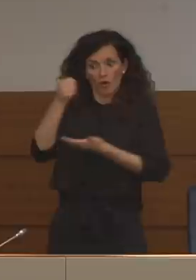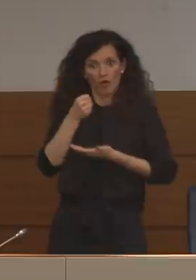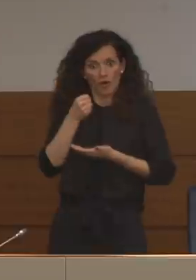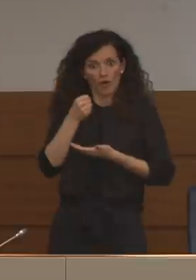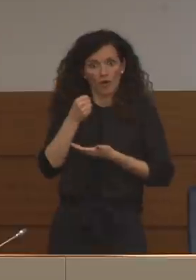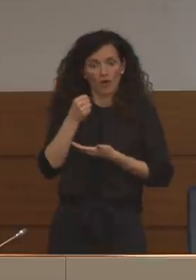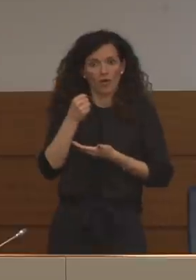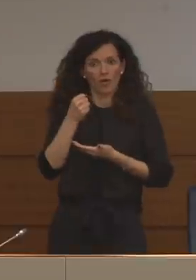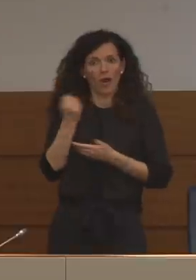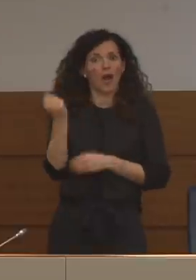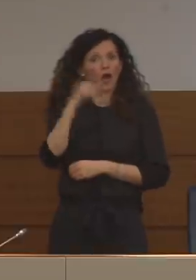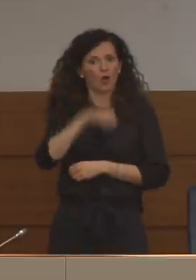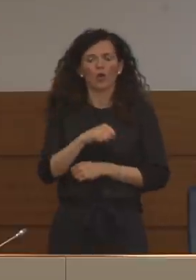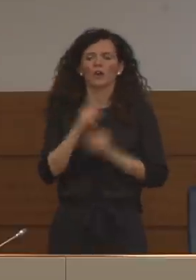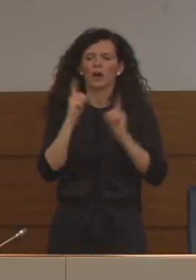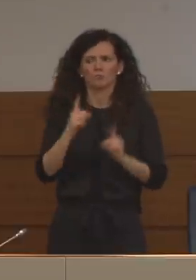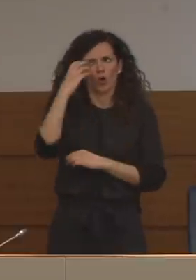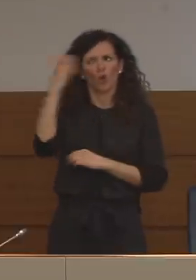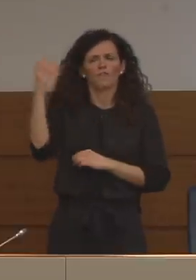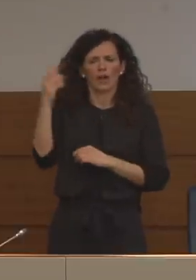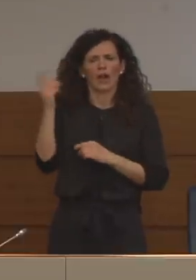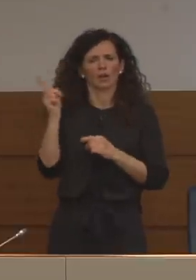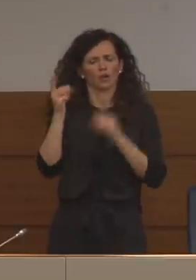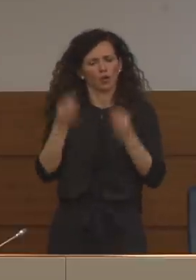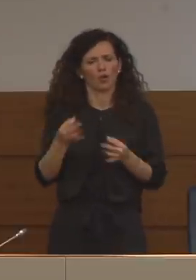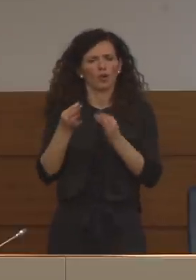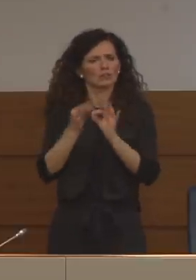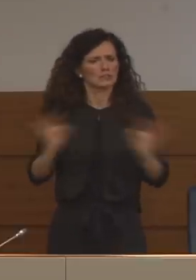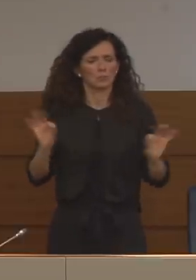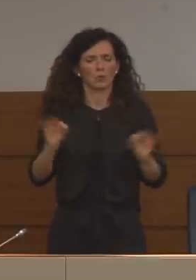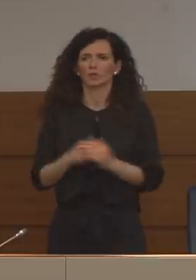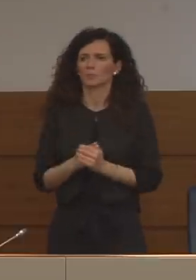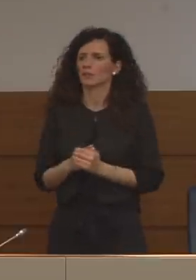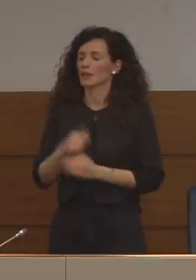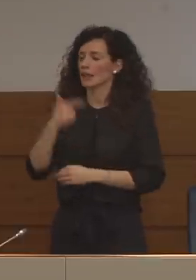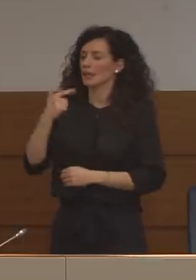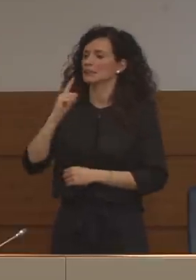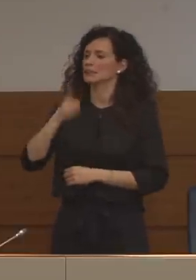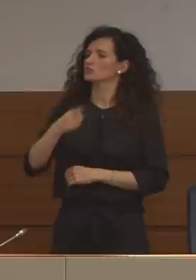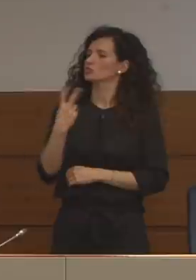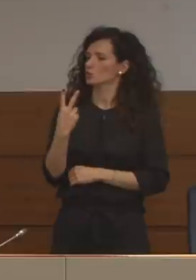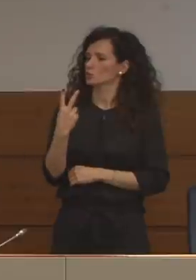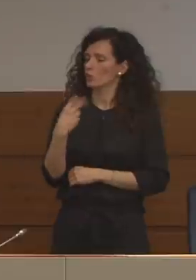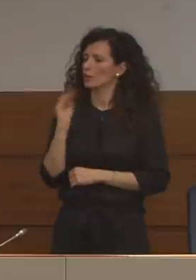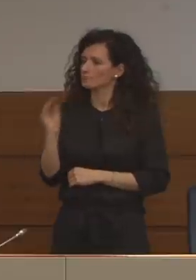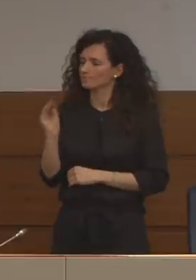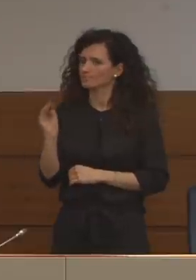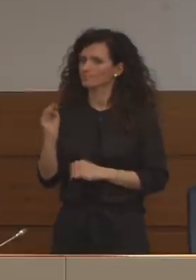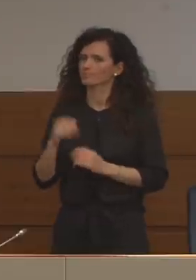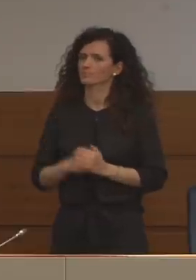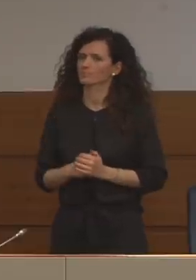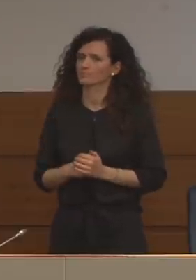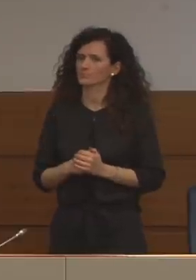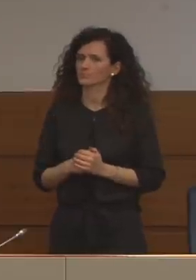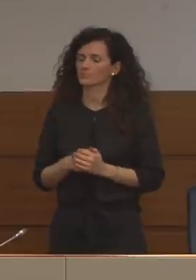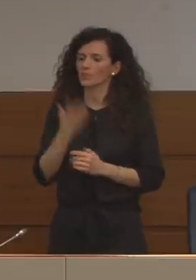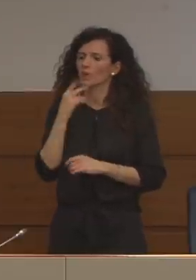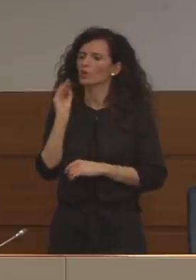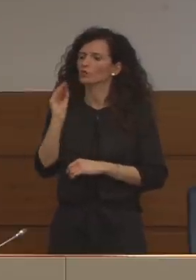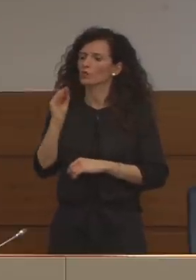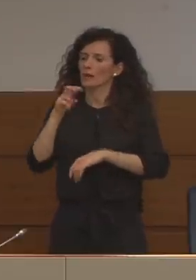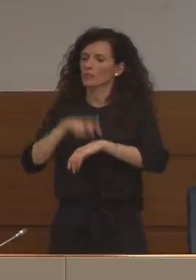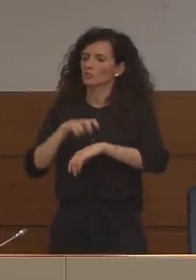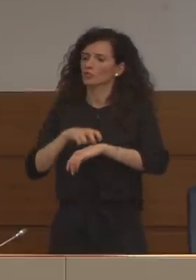disponibili dal governo buonasera sono sa bene del tg2 volevo fare una domanda intanto dottor borrelli